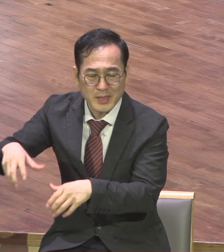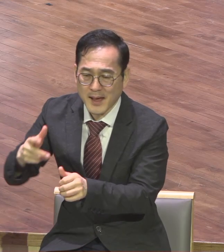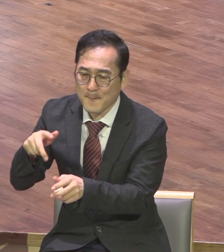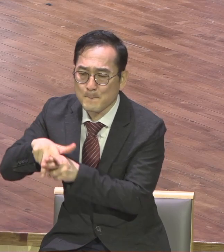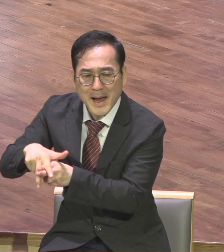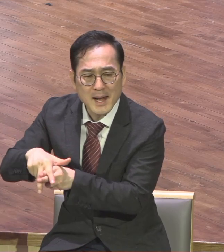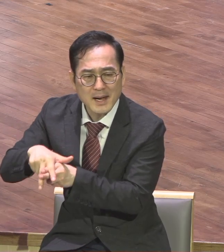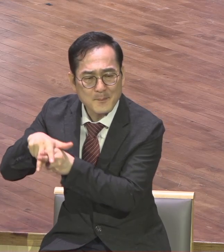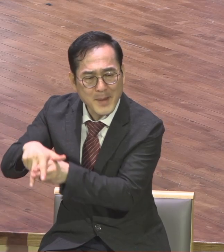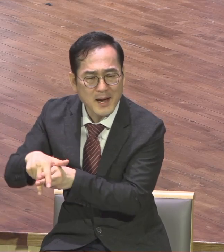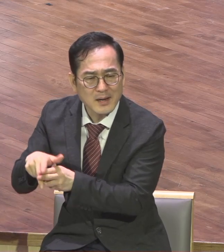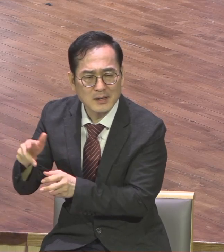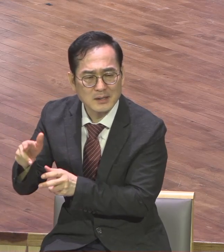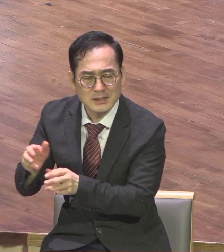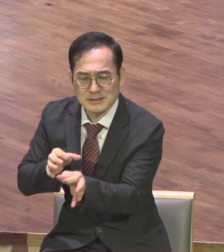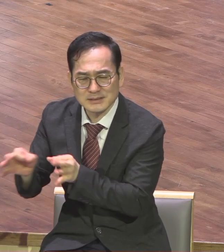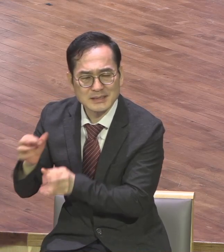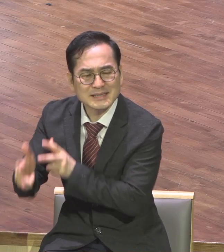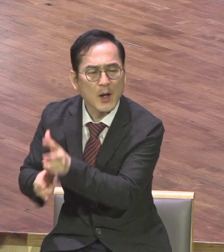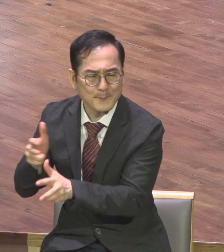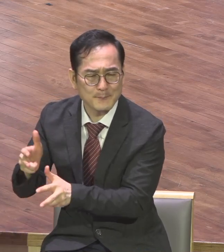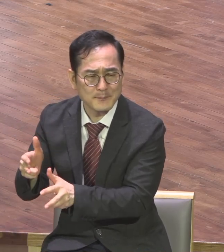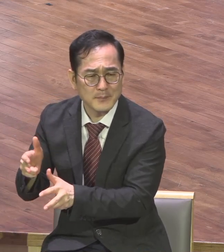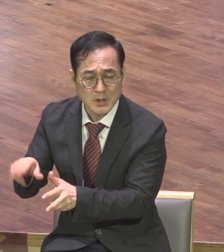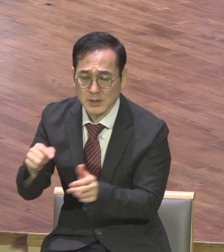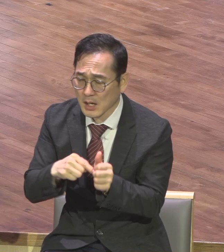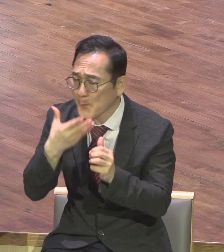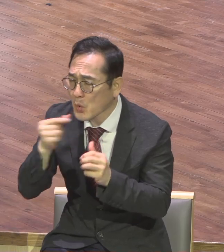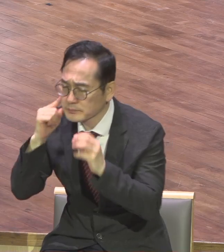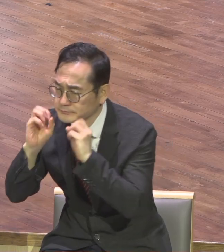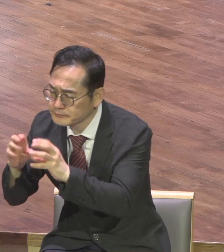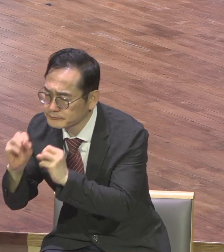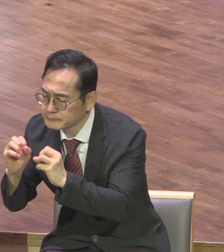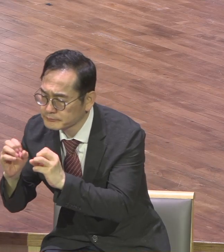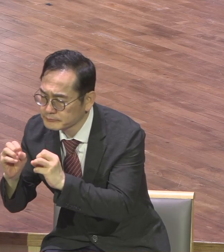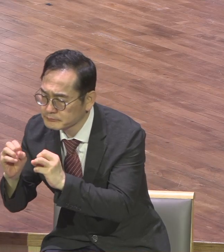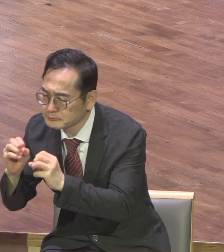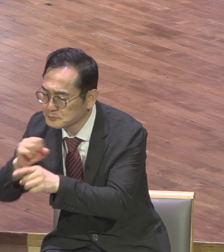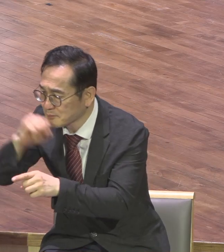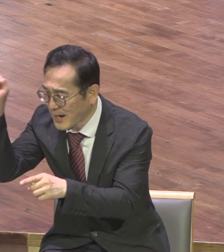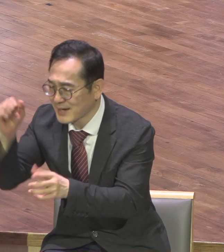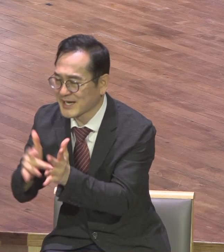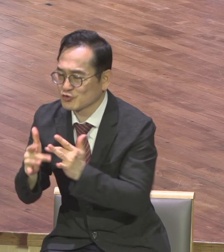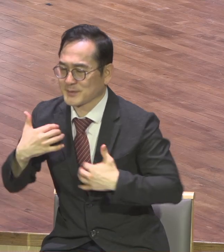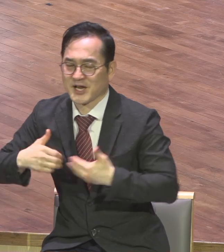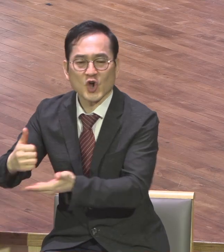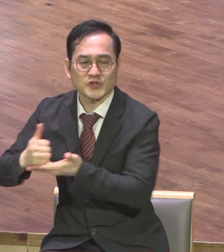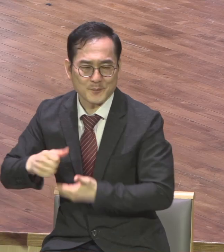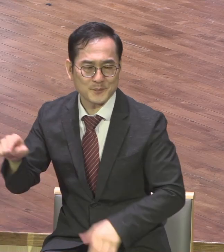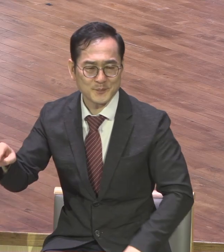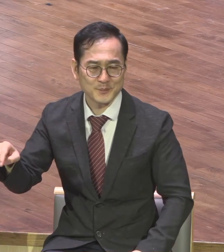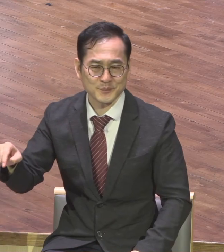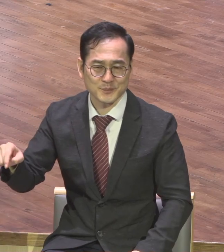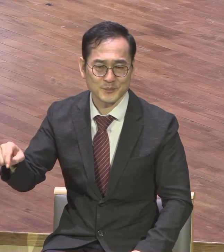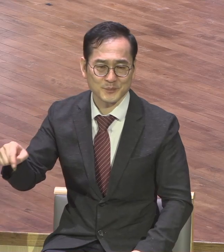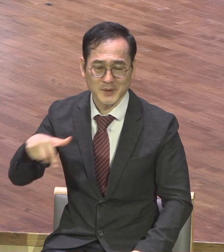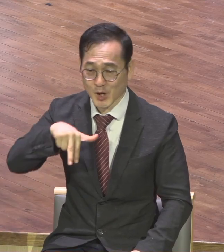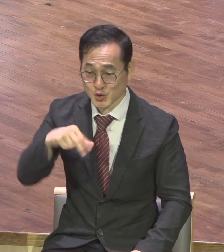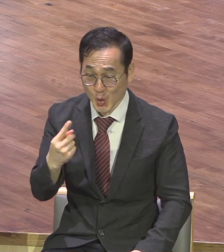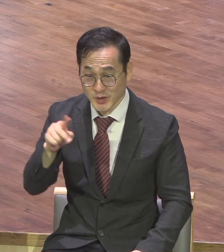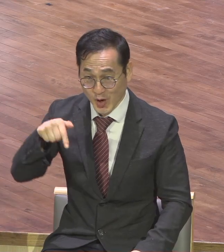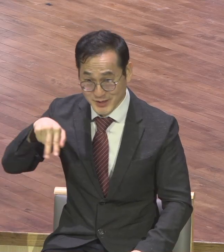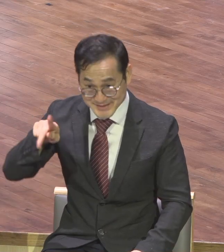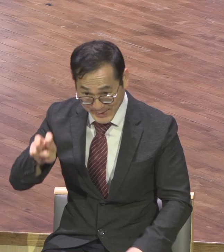들었어요. 이 복음을 듣고 예수 영접하고 이제 자기가 자기 집